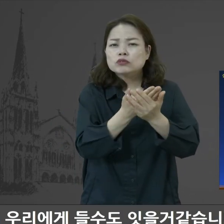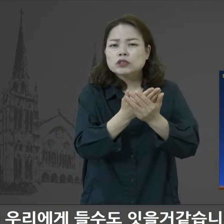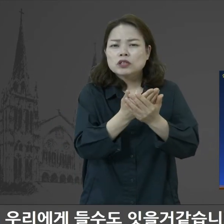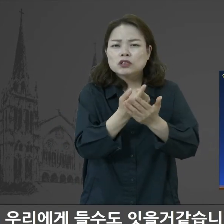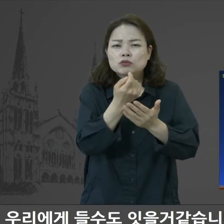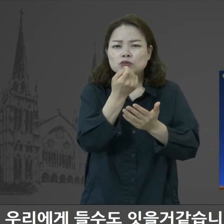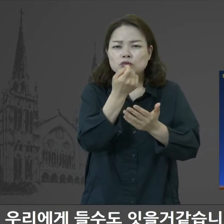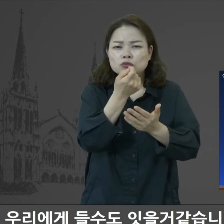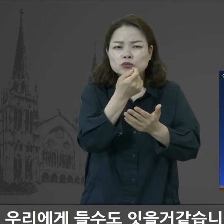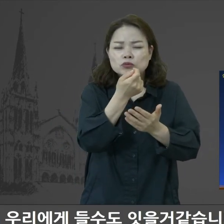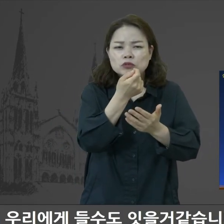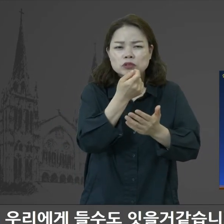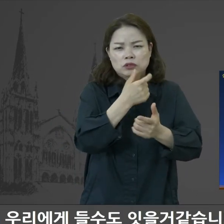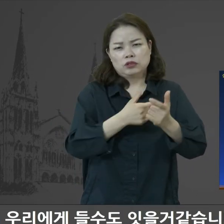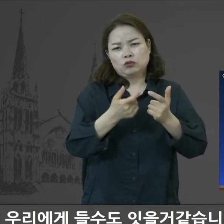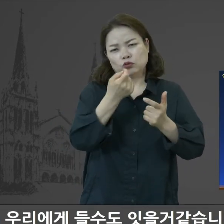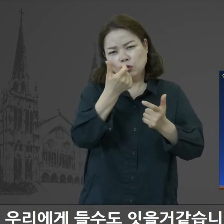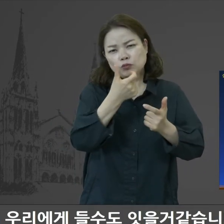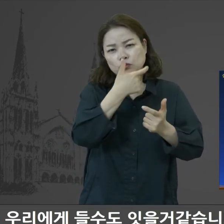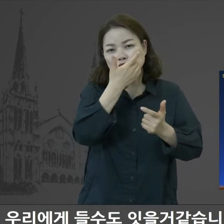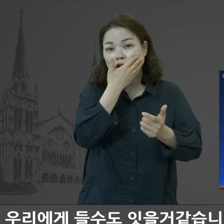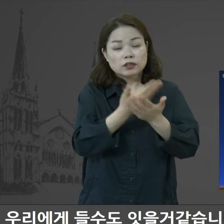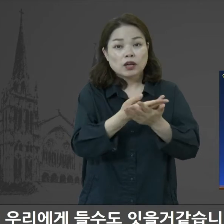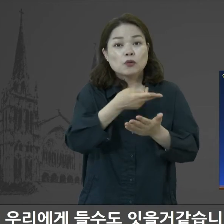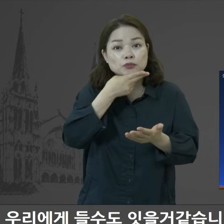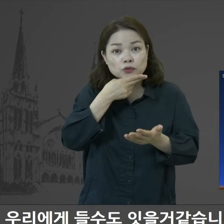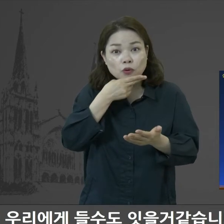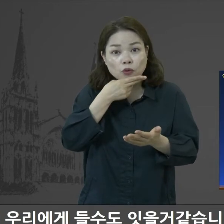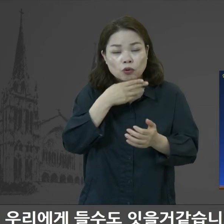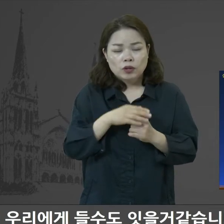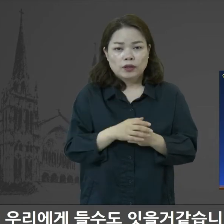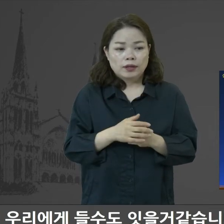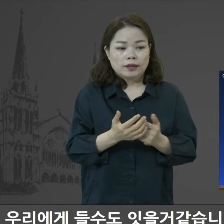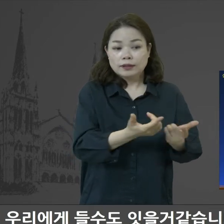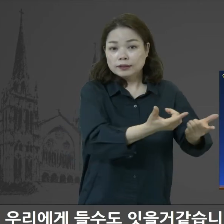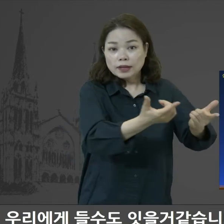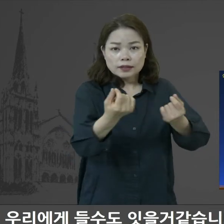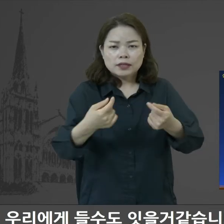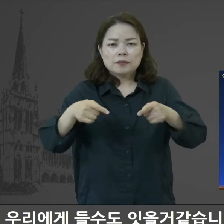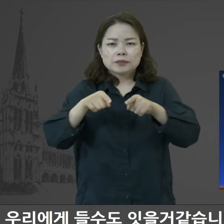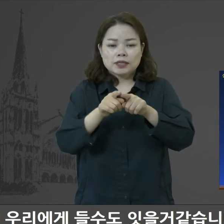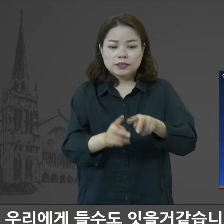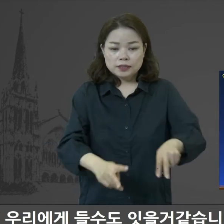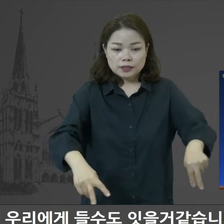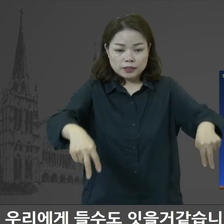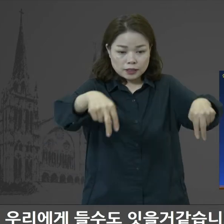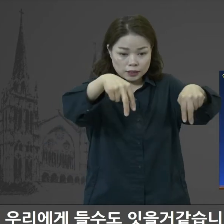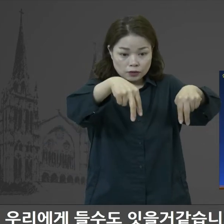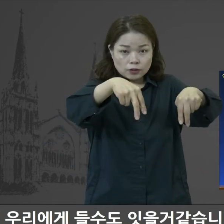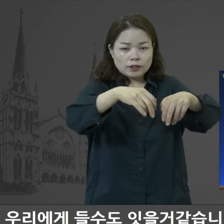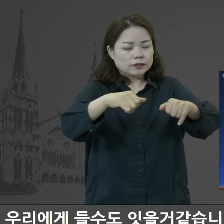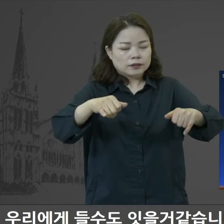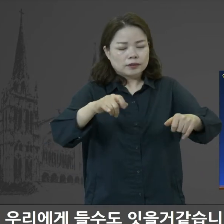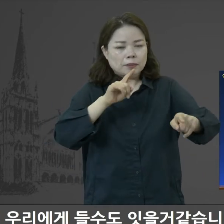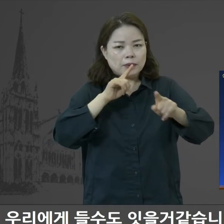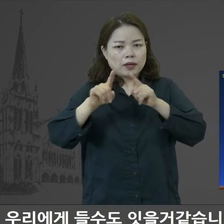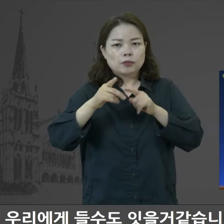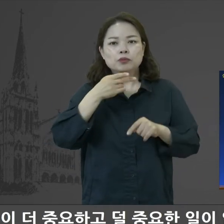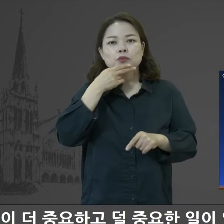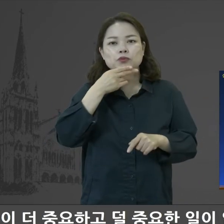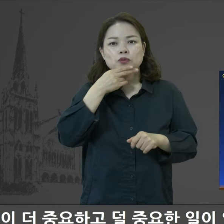덜 중요한 일이 없다라는 것. 여러분, 오늘 함께 일어난 사람들은 이런 걸 따지지